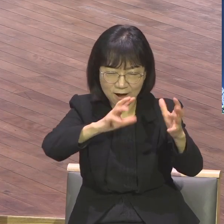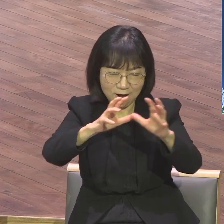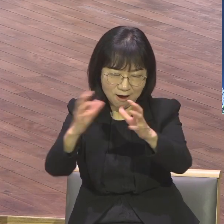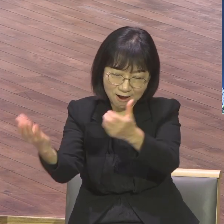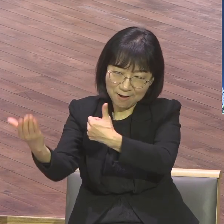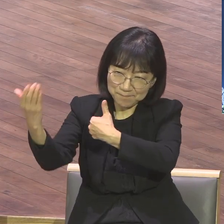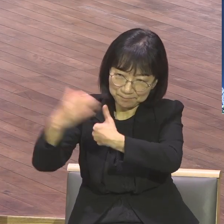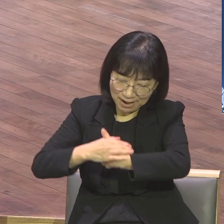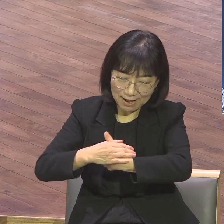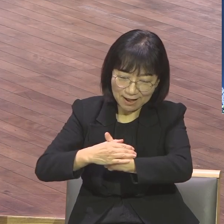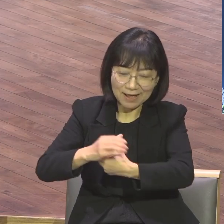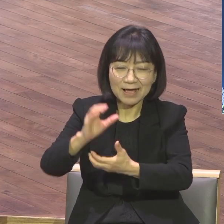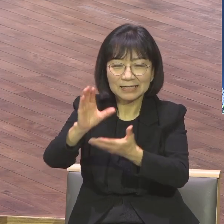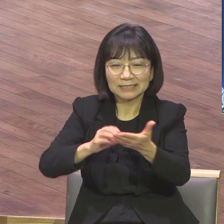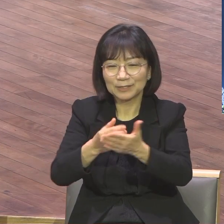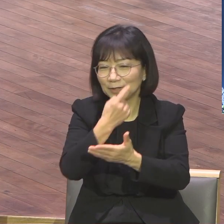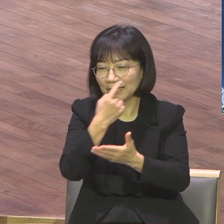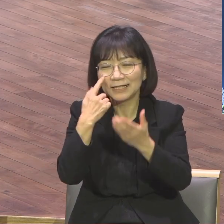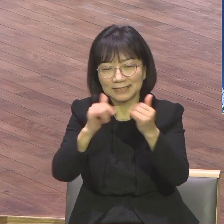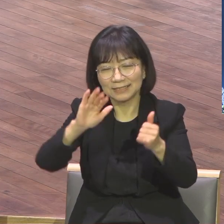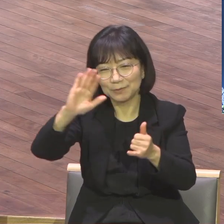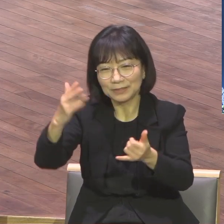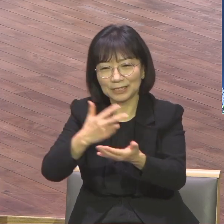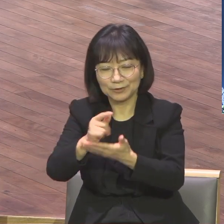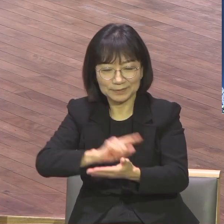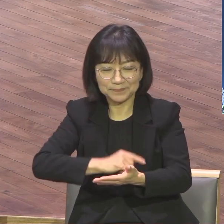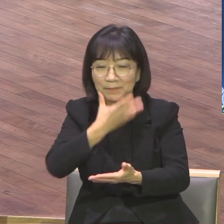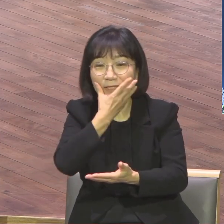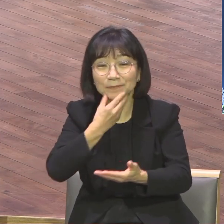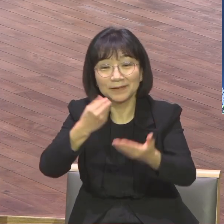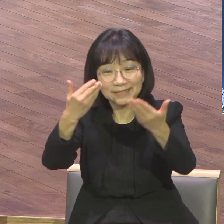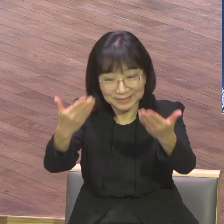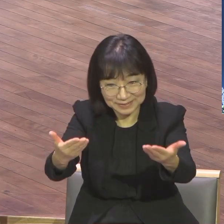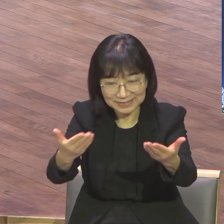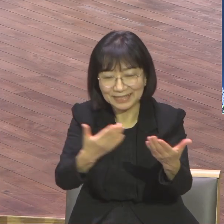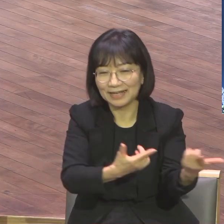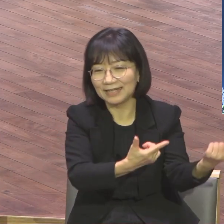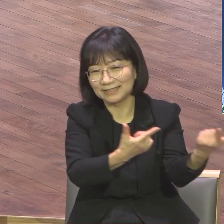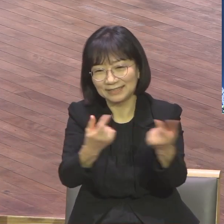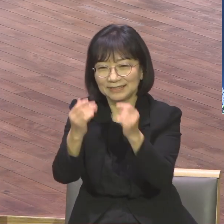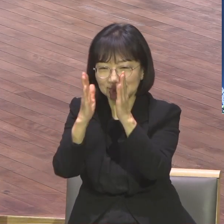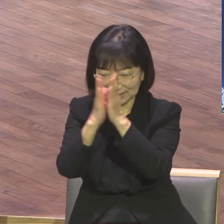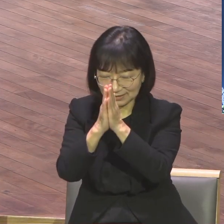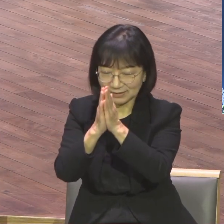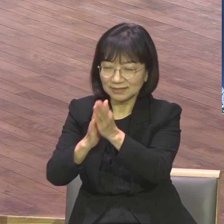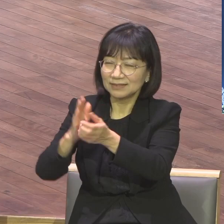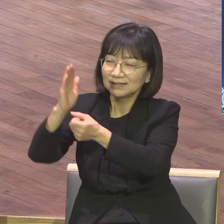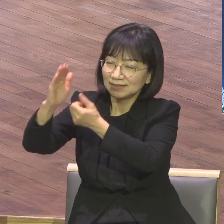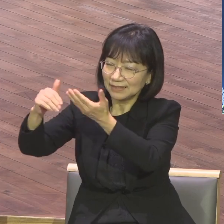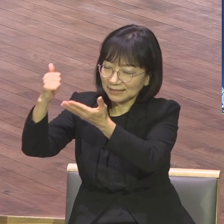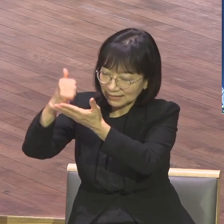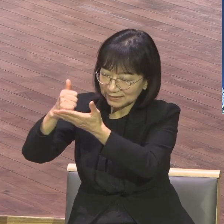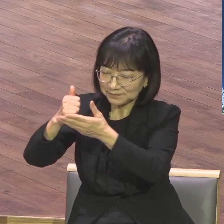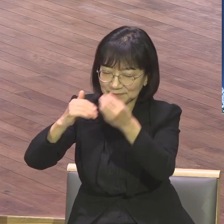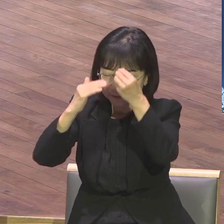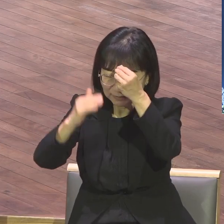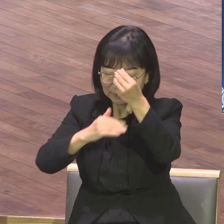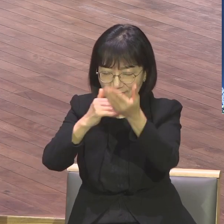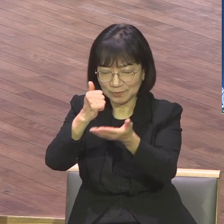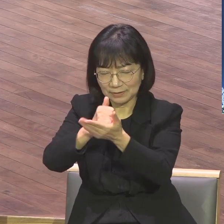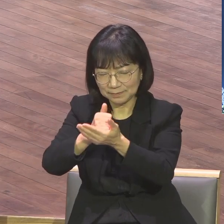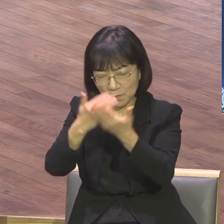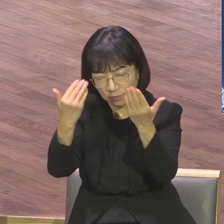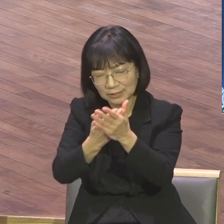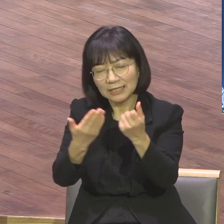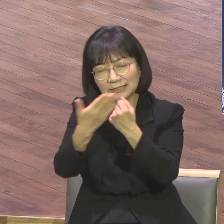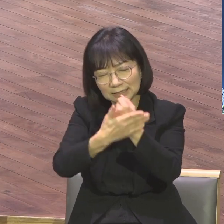정인들 다 되시기를 주님으로 축복합니다. 기도합시다. 아버지 하나님 영계 모든 성도들 은혜 받는 것도